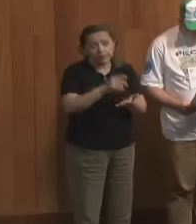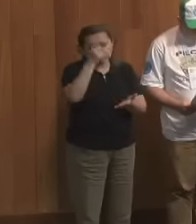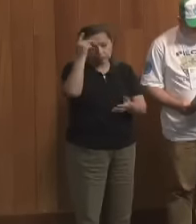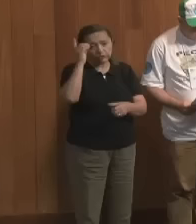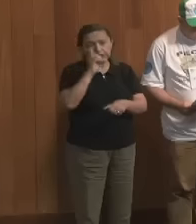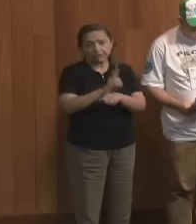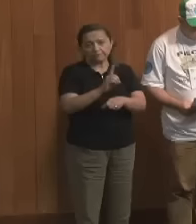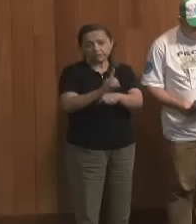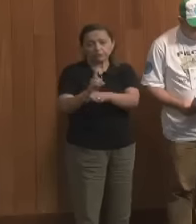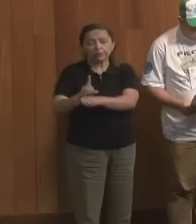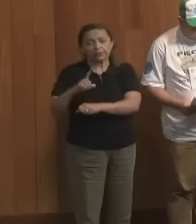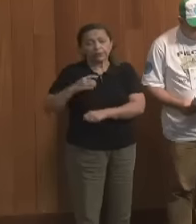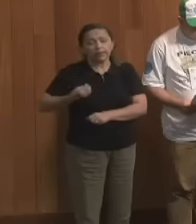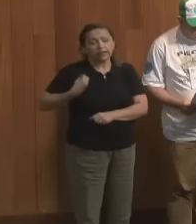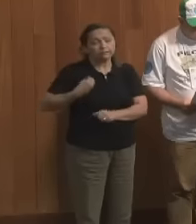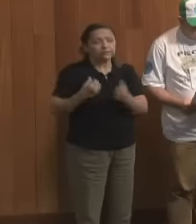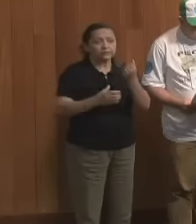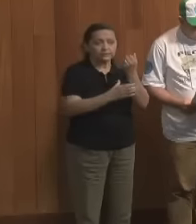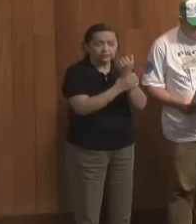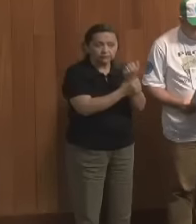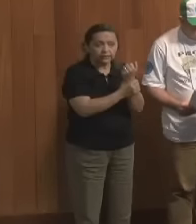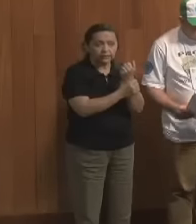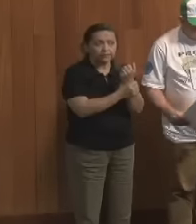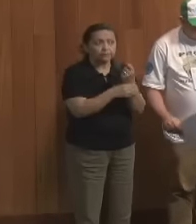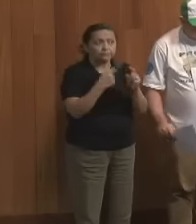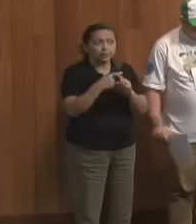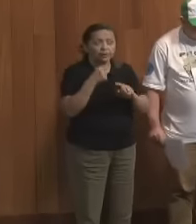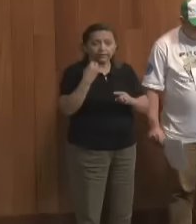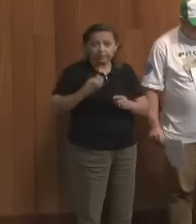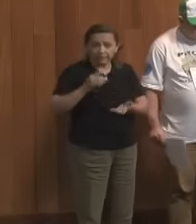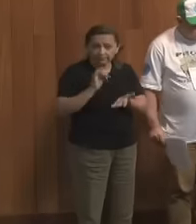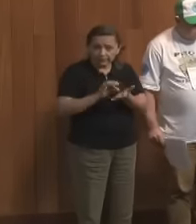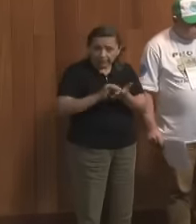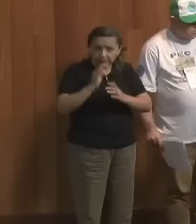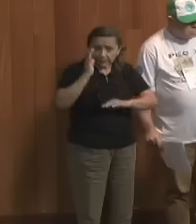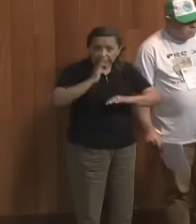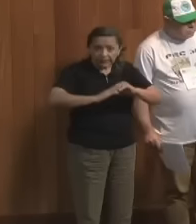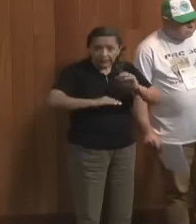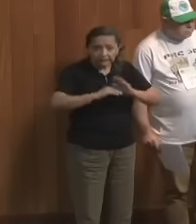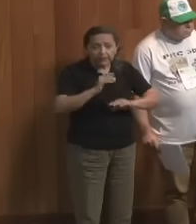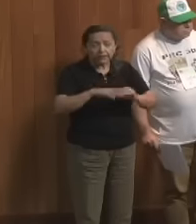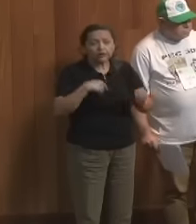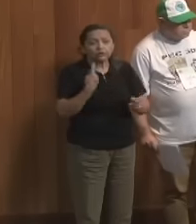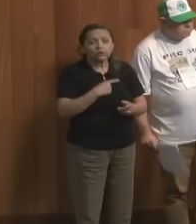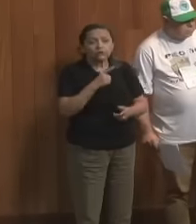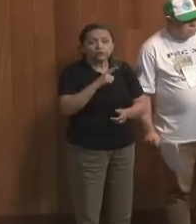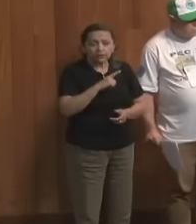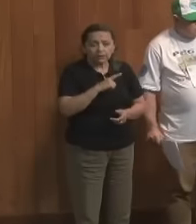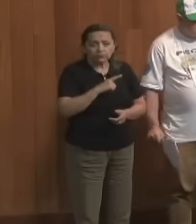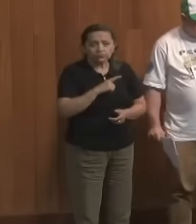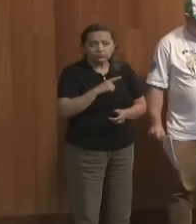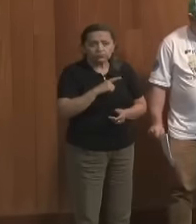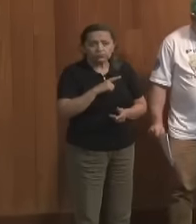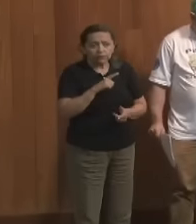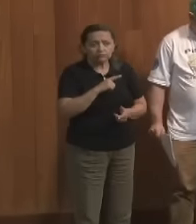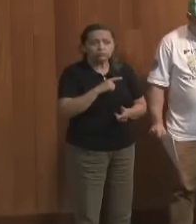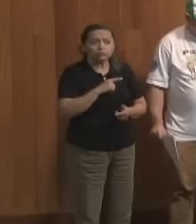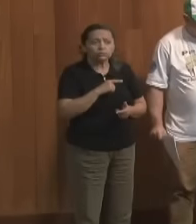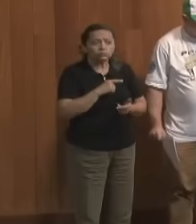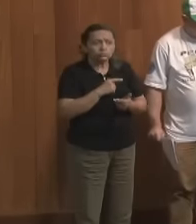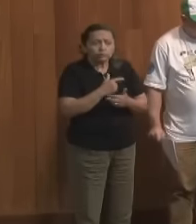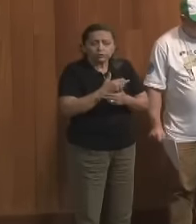para que eles tenham a sua vida assegurada. Porque, na prática, nós temos casos emblemáticos